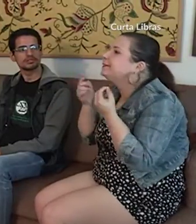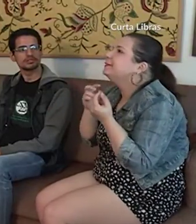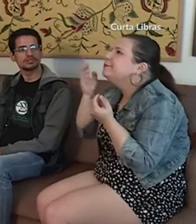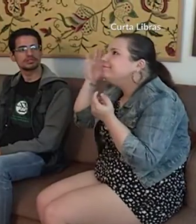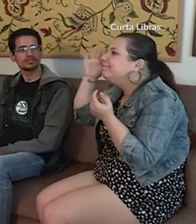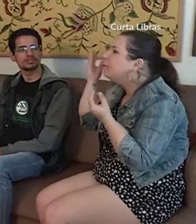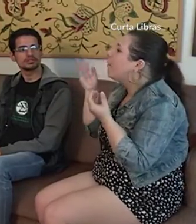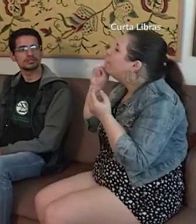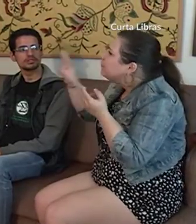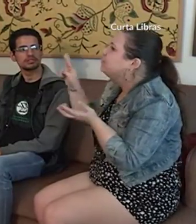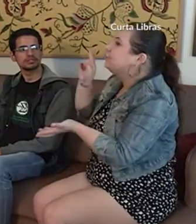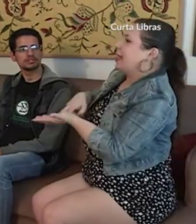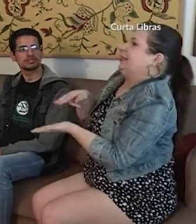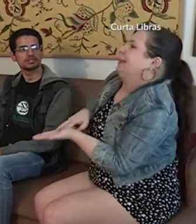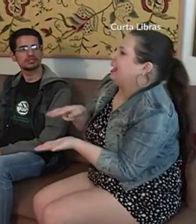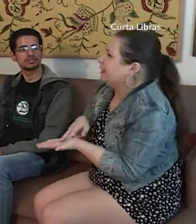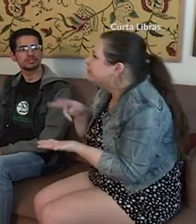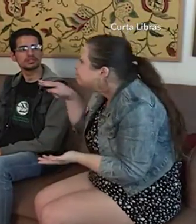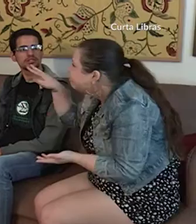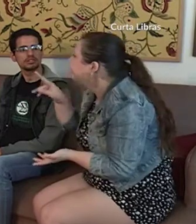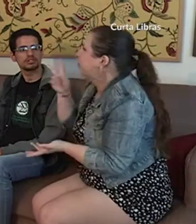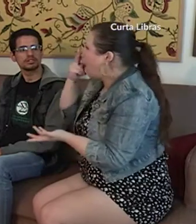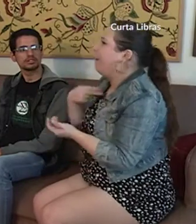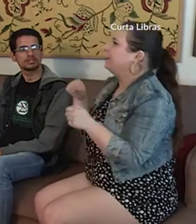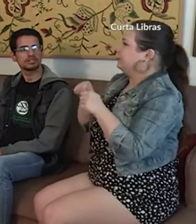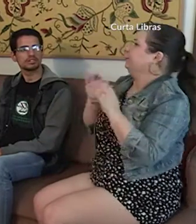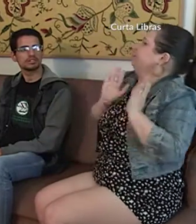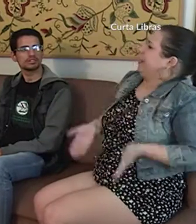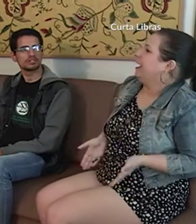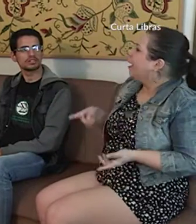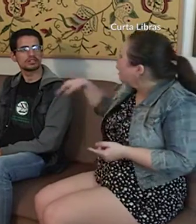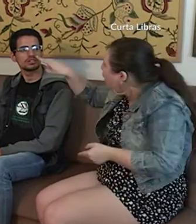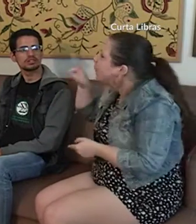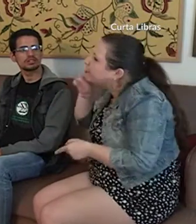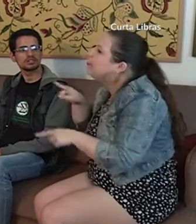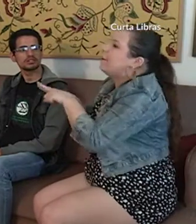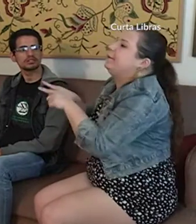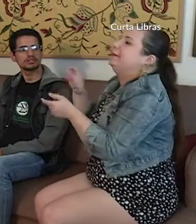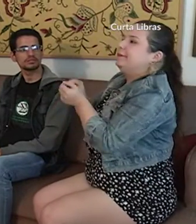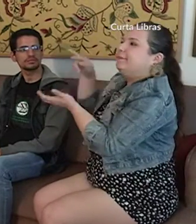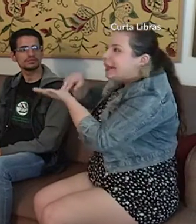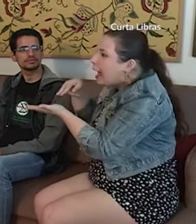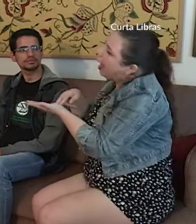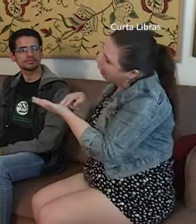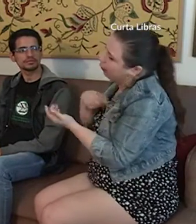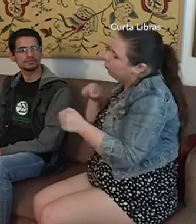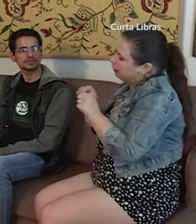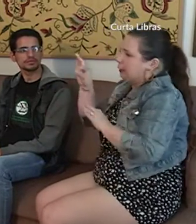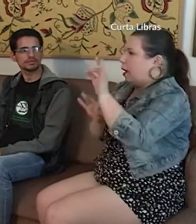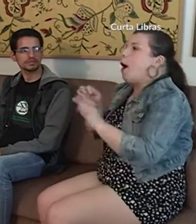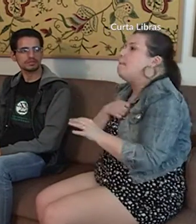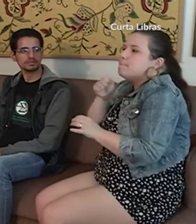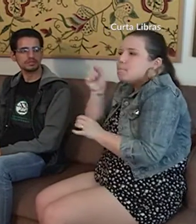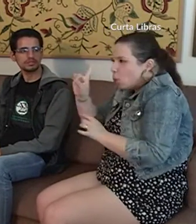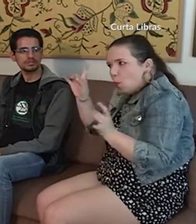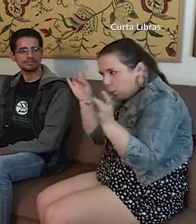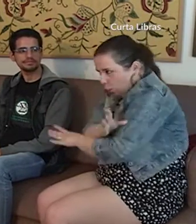aula. Porque eu sei como é. Mas eu queria pesquisar as experiências das outras pessoas, os surdos